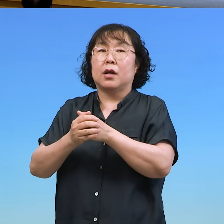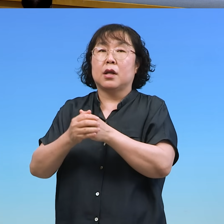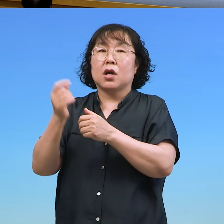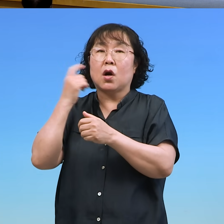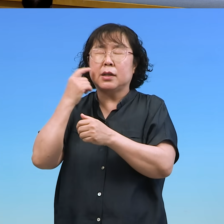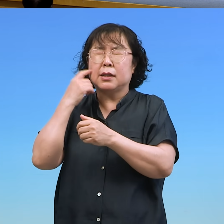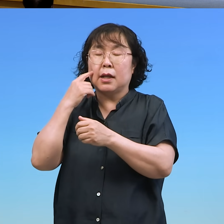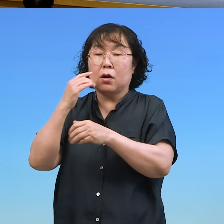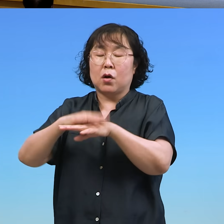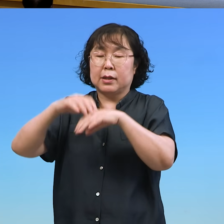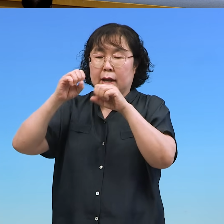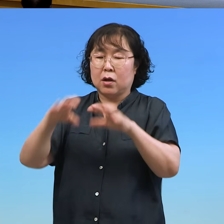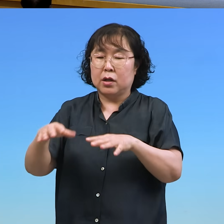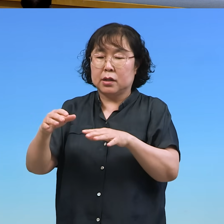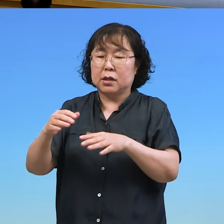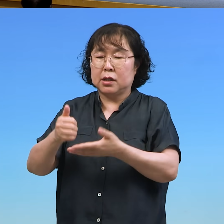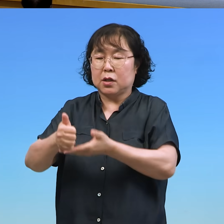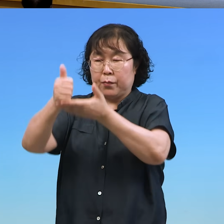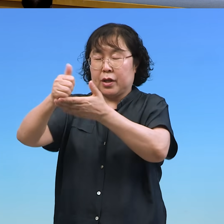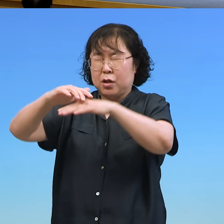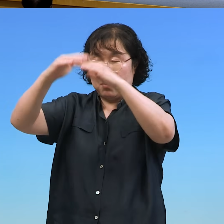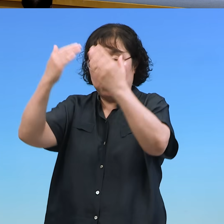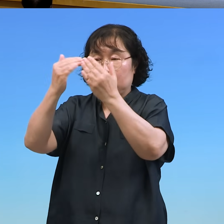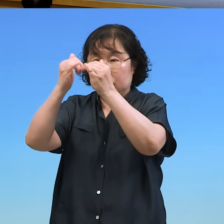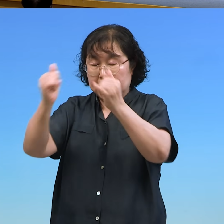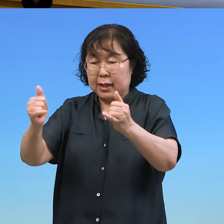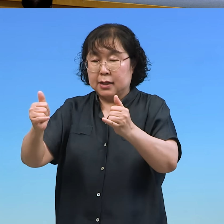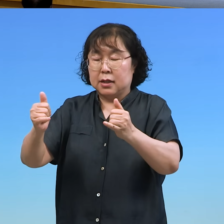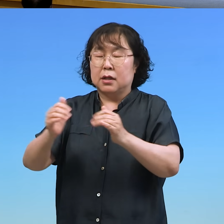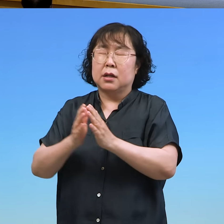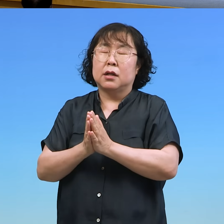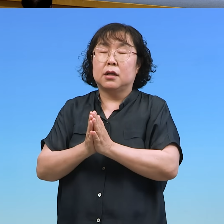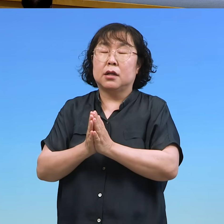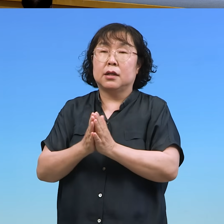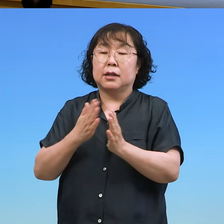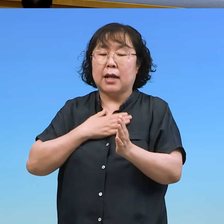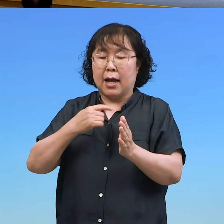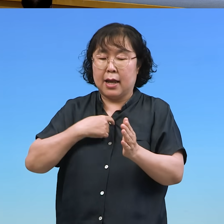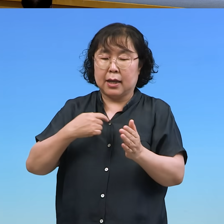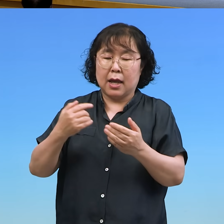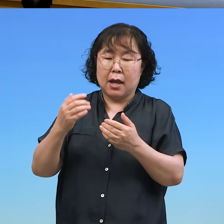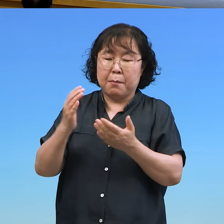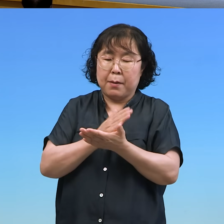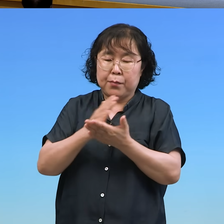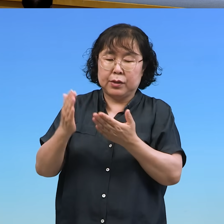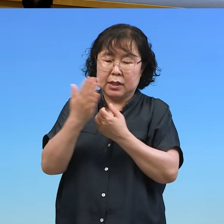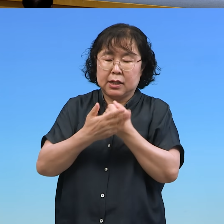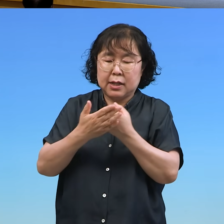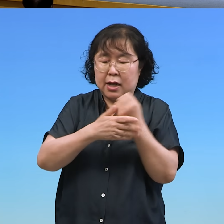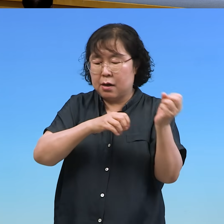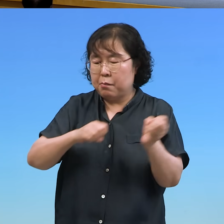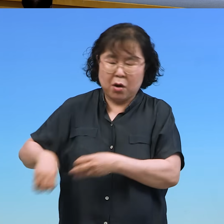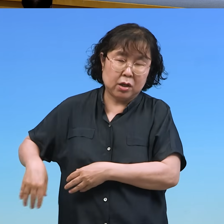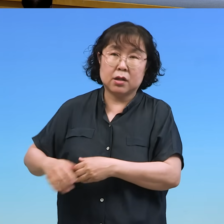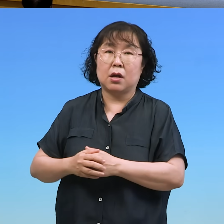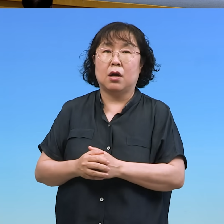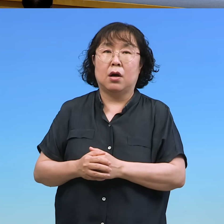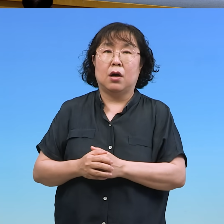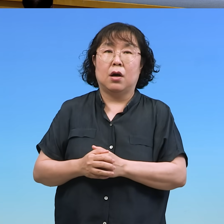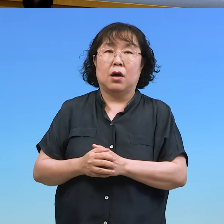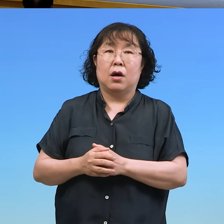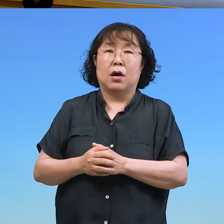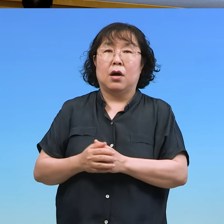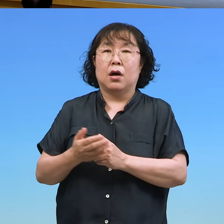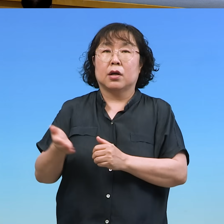거짓되고 헛된 것을 숭상하는 모든 자는 자기에게 베푸신 은혜를 버려 싸우나. 그리고 9절, 이게 지금